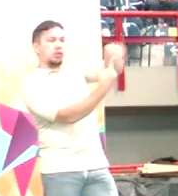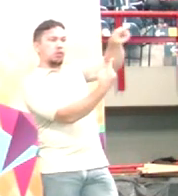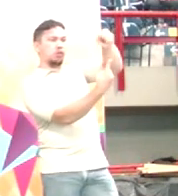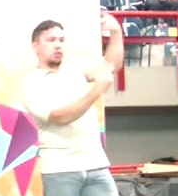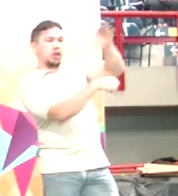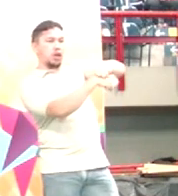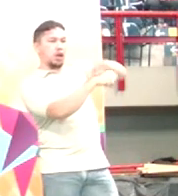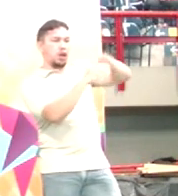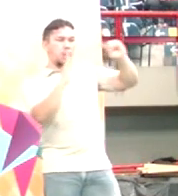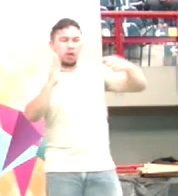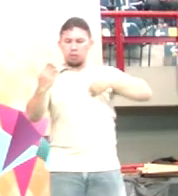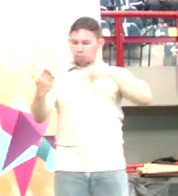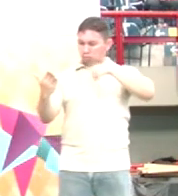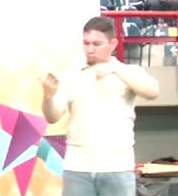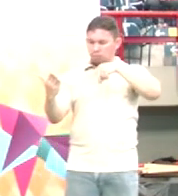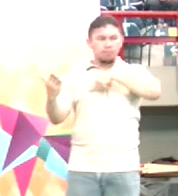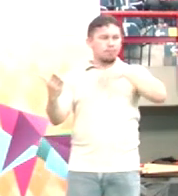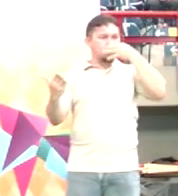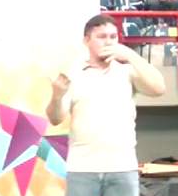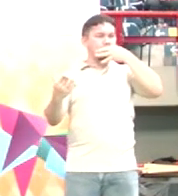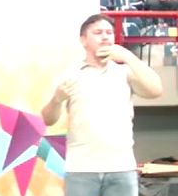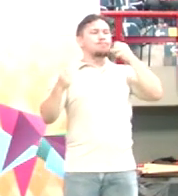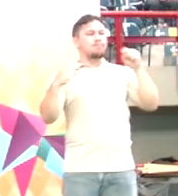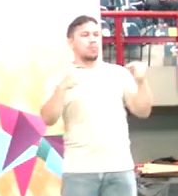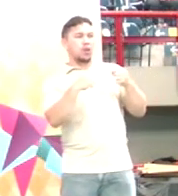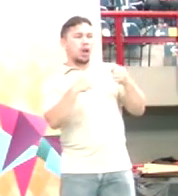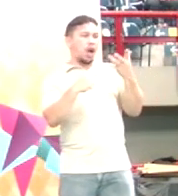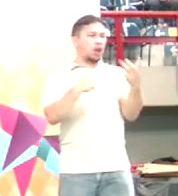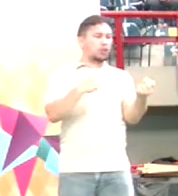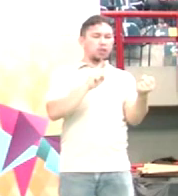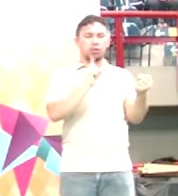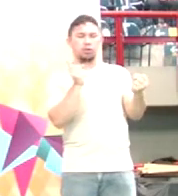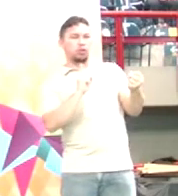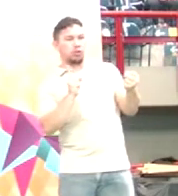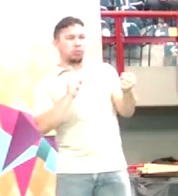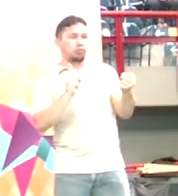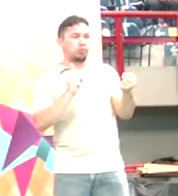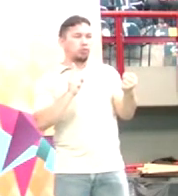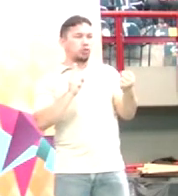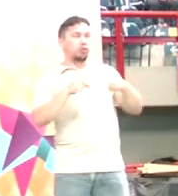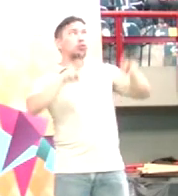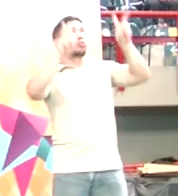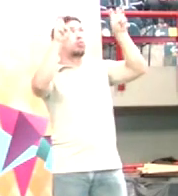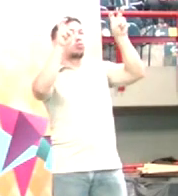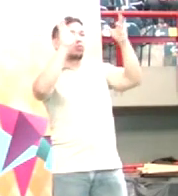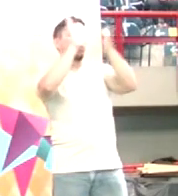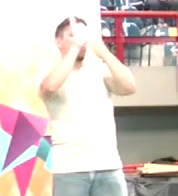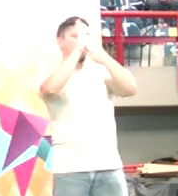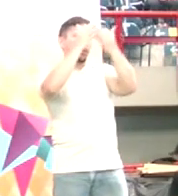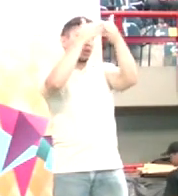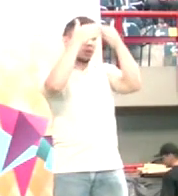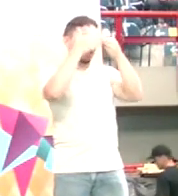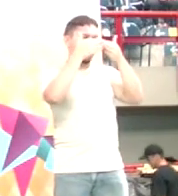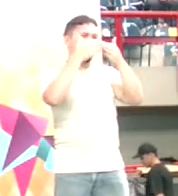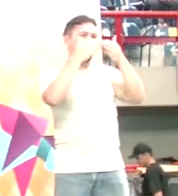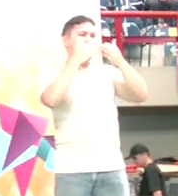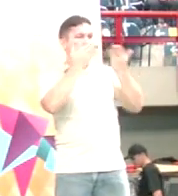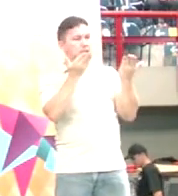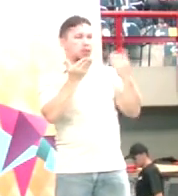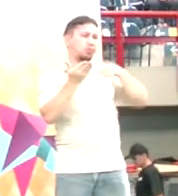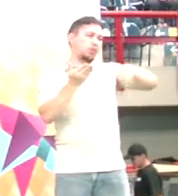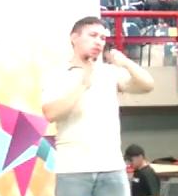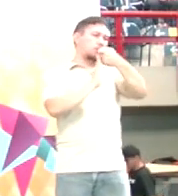que a sua opinião, se você é a favor, se você é contra aquele assunto que está sendo solicitado no